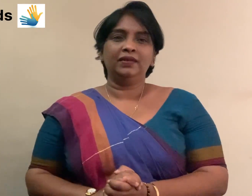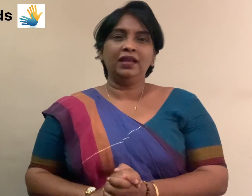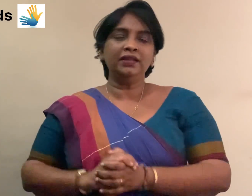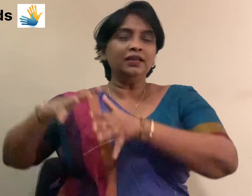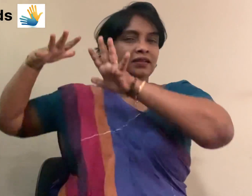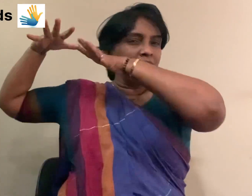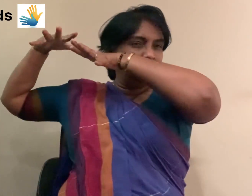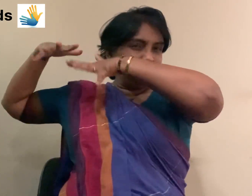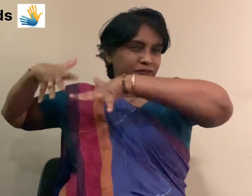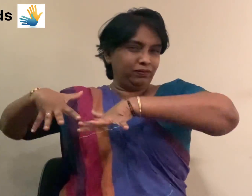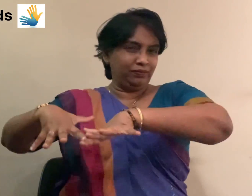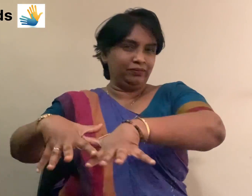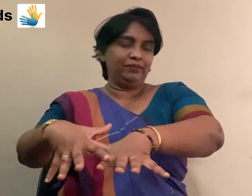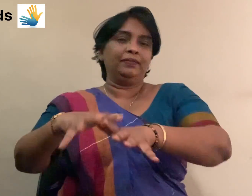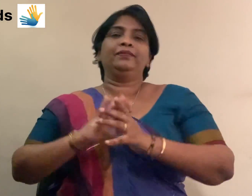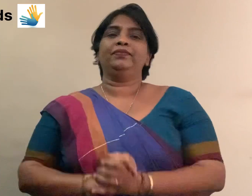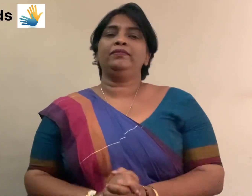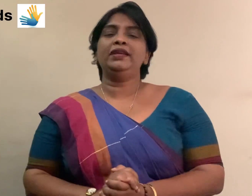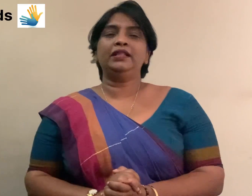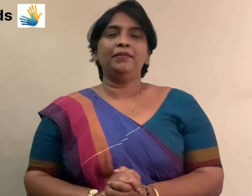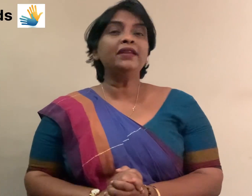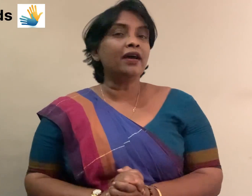හරි? මේක තමයි නාය.